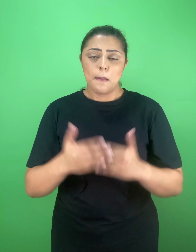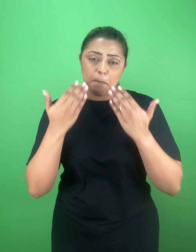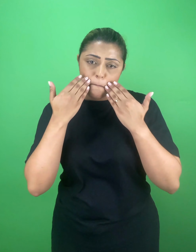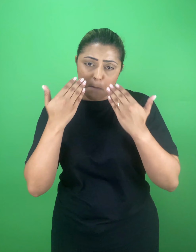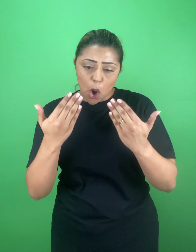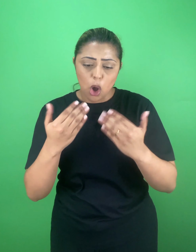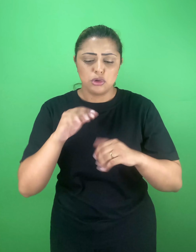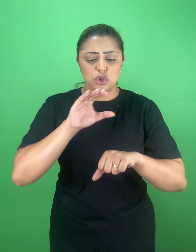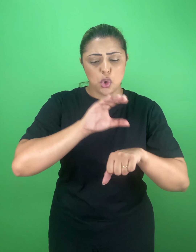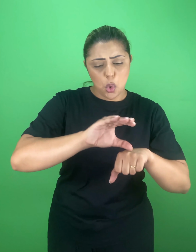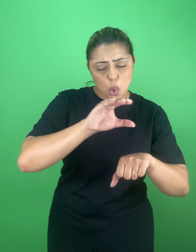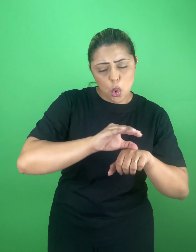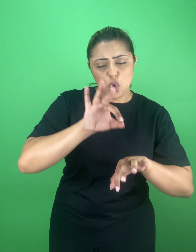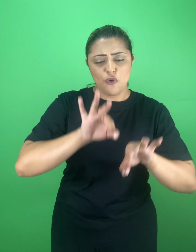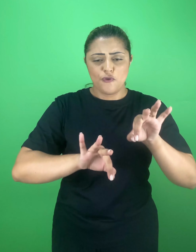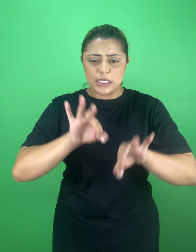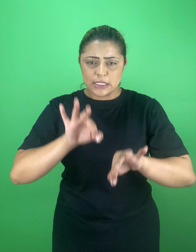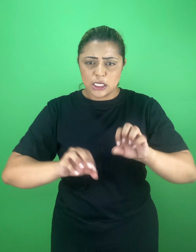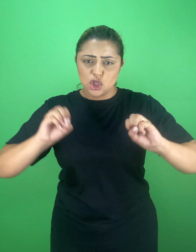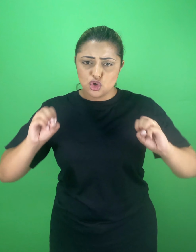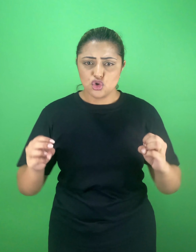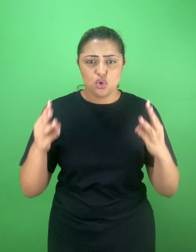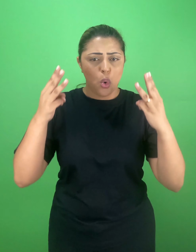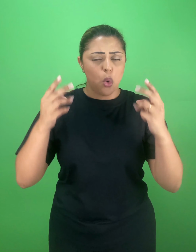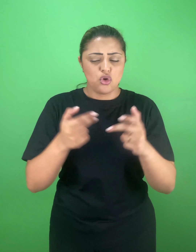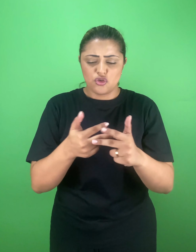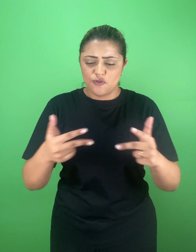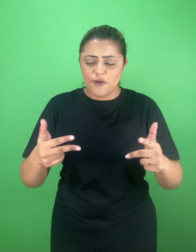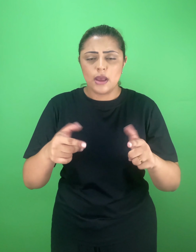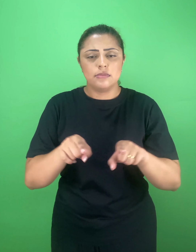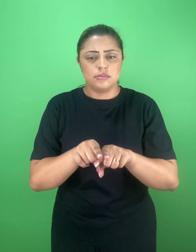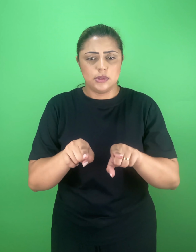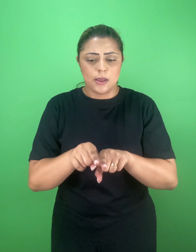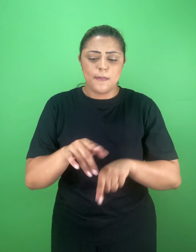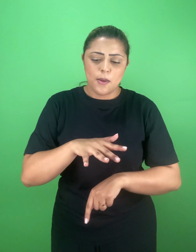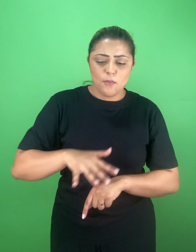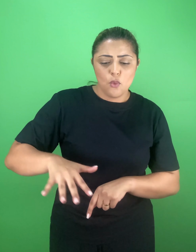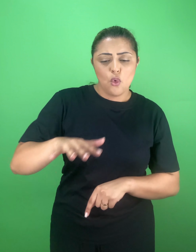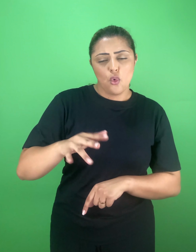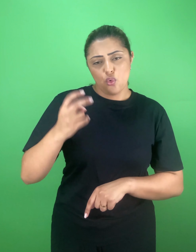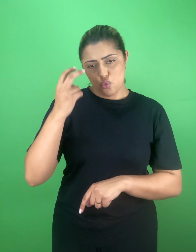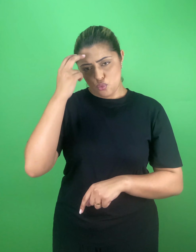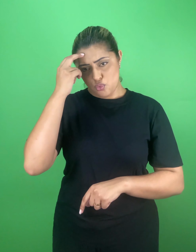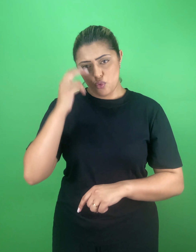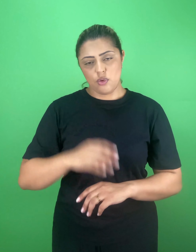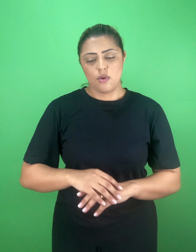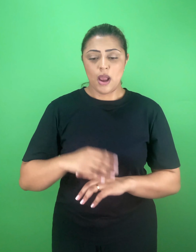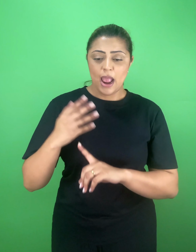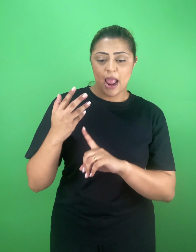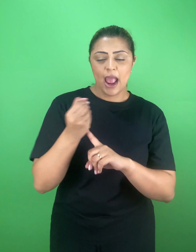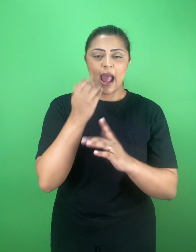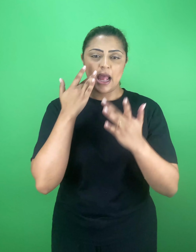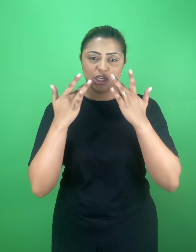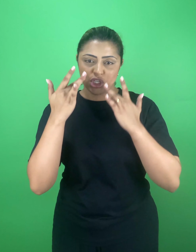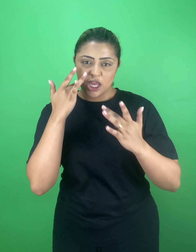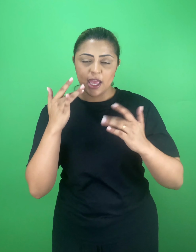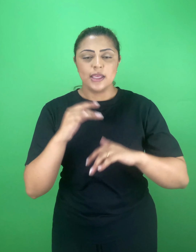cursos, oficinas, shows ou iniciativas de roteiro cultural como artistas, manifestações e